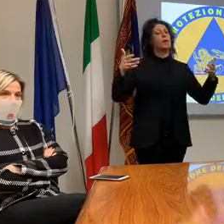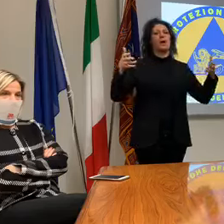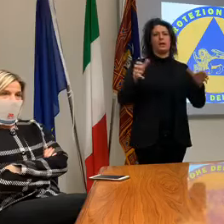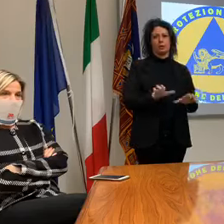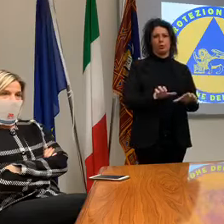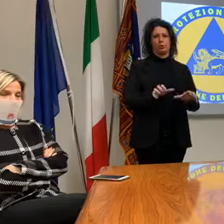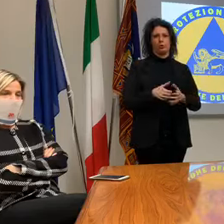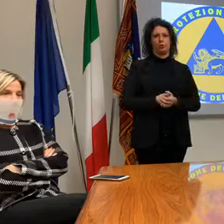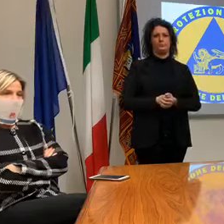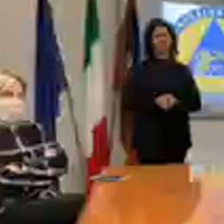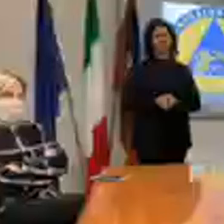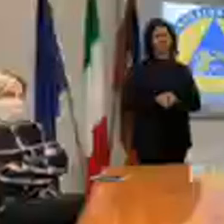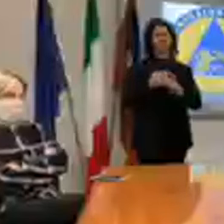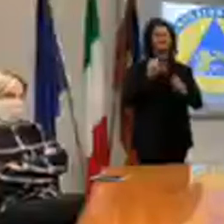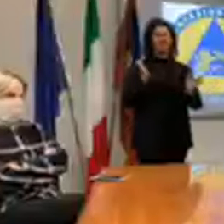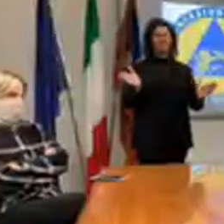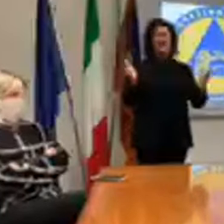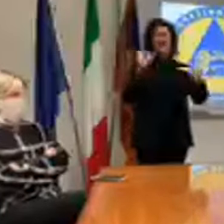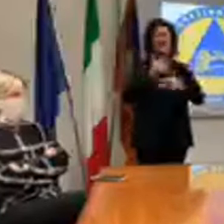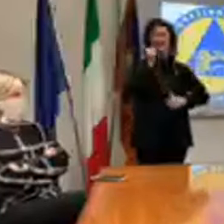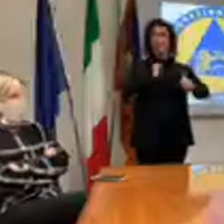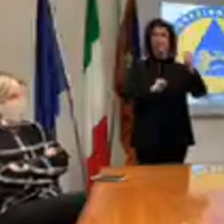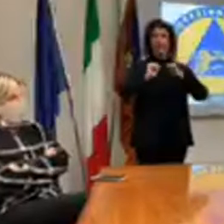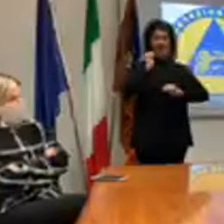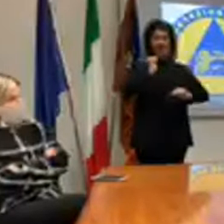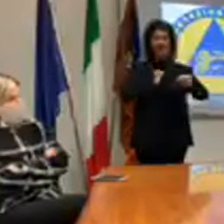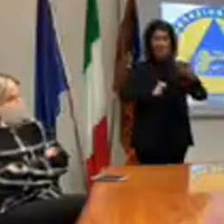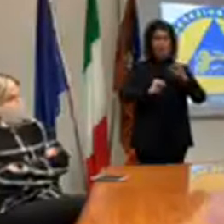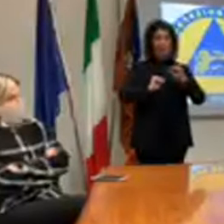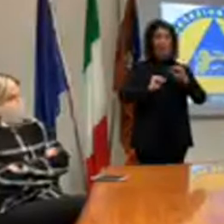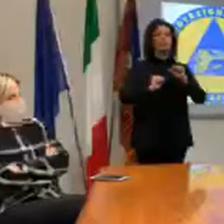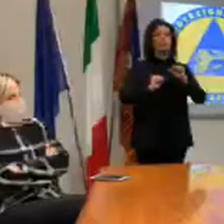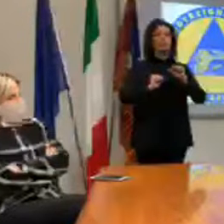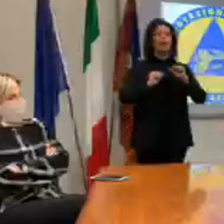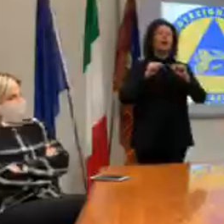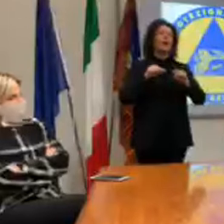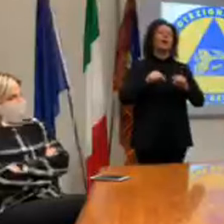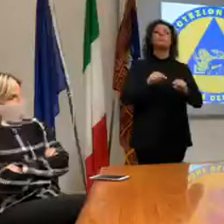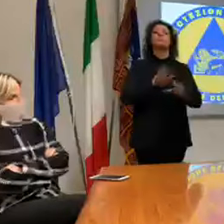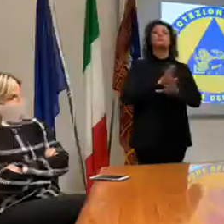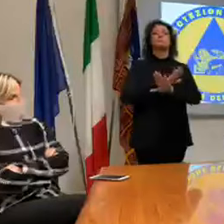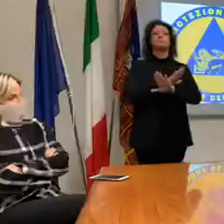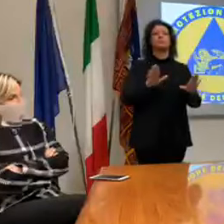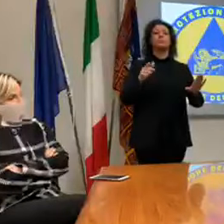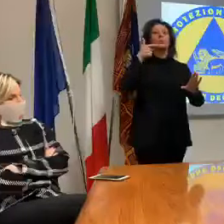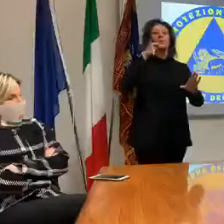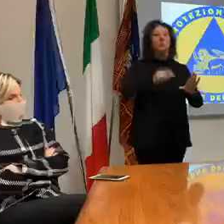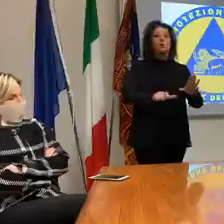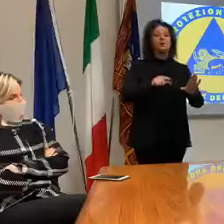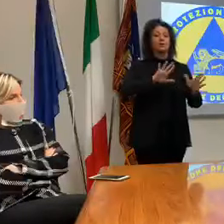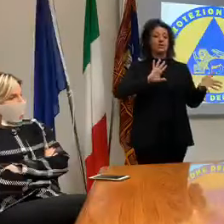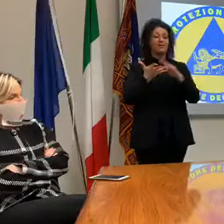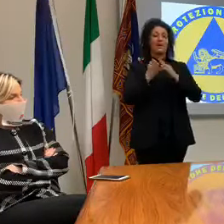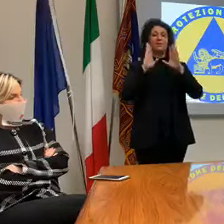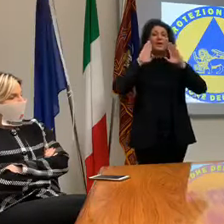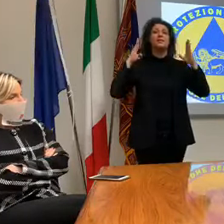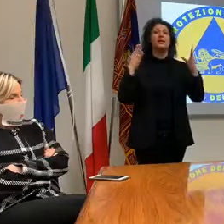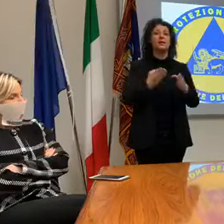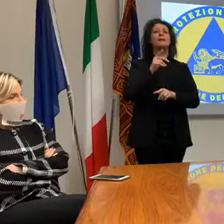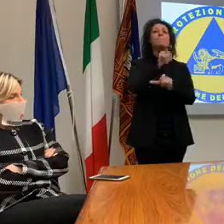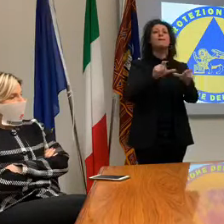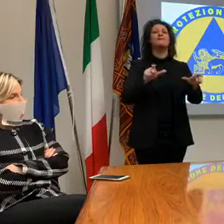più utilizzate per sale operatorie perché ne abbiamo solo alcune dedicate ai pazienti critici, e quindi in quelle